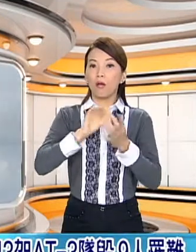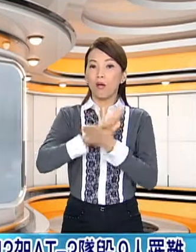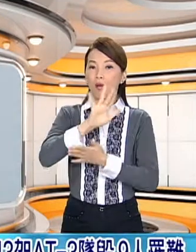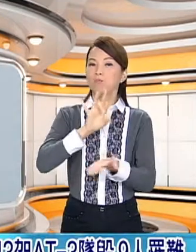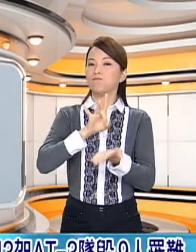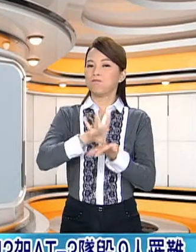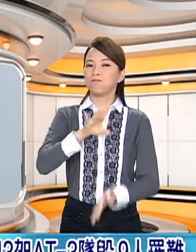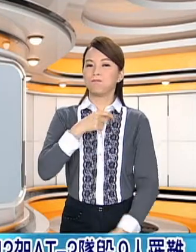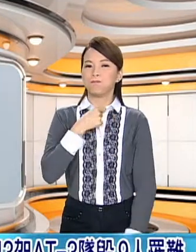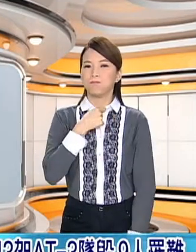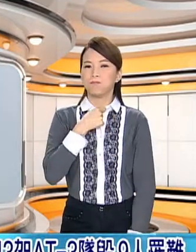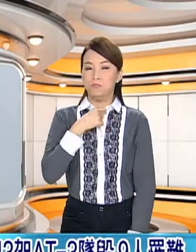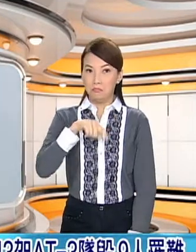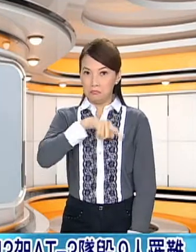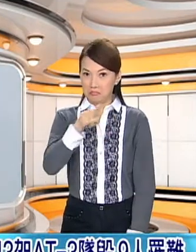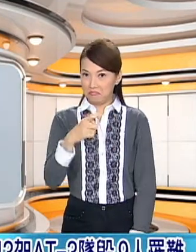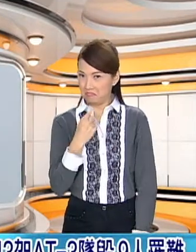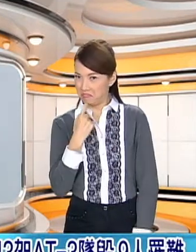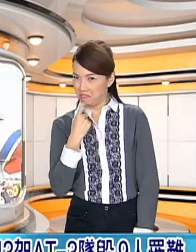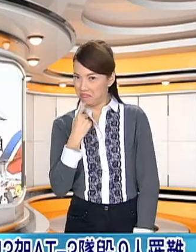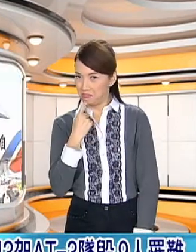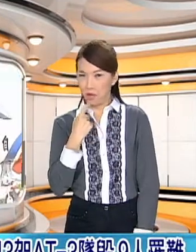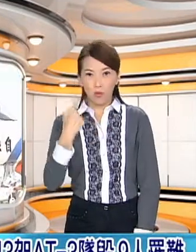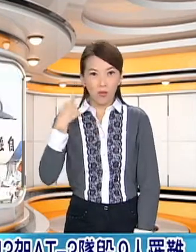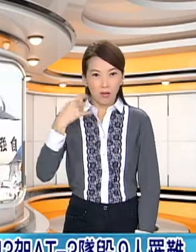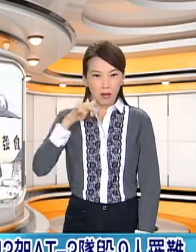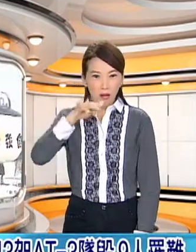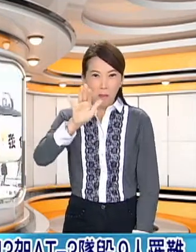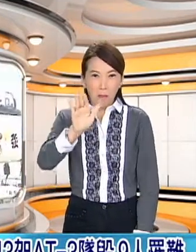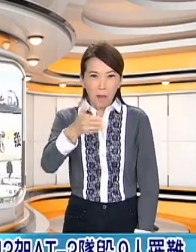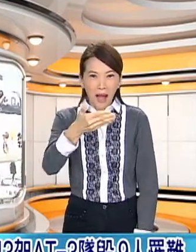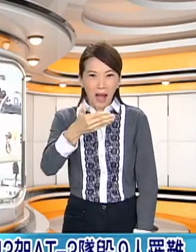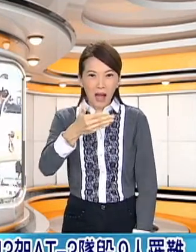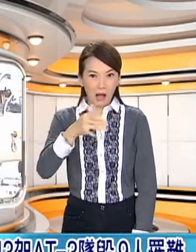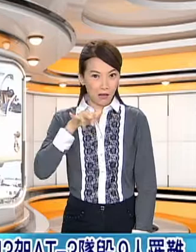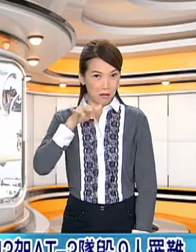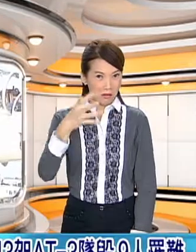一次的失联是否跟老旧机型有关。